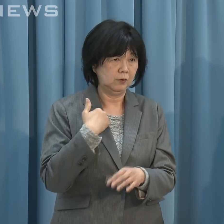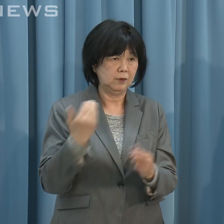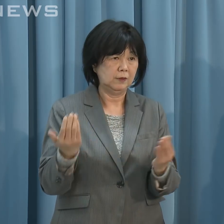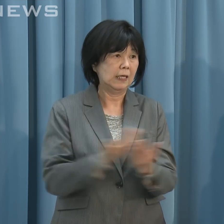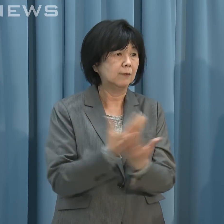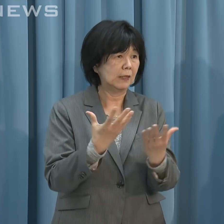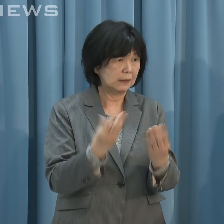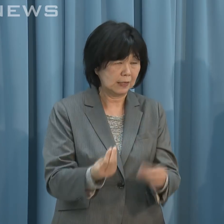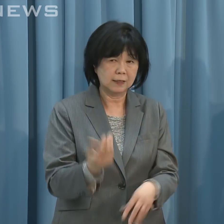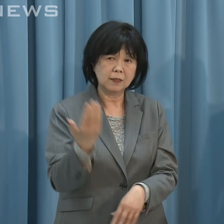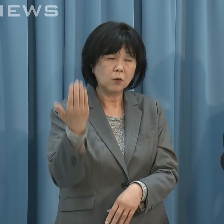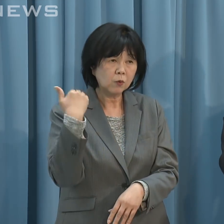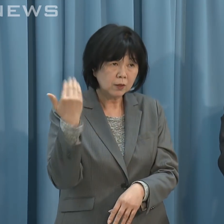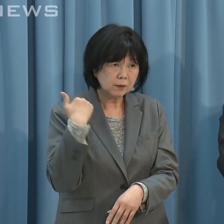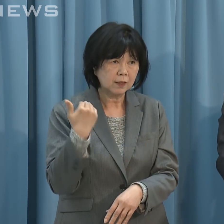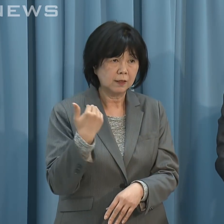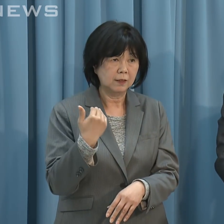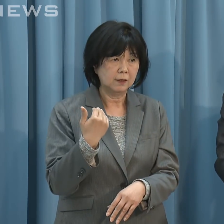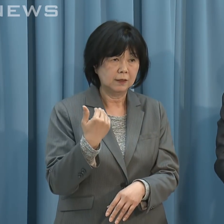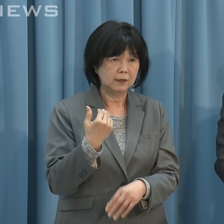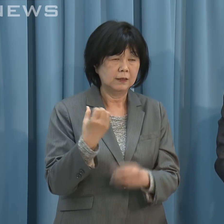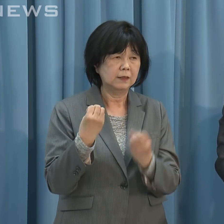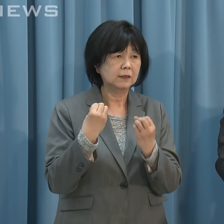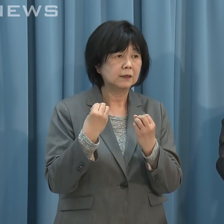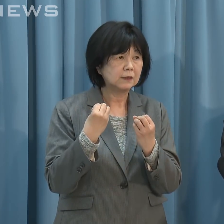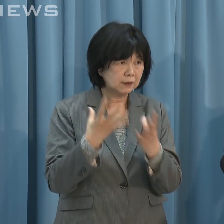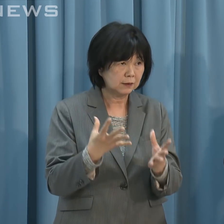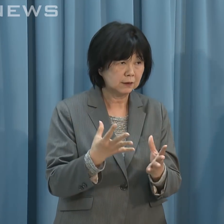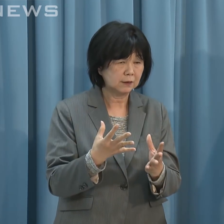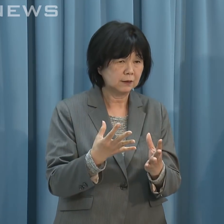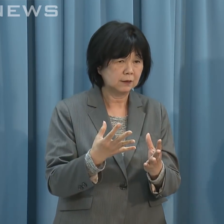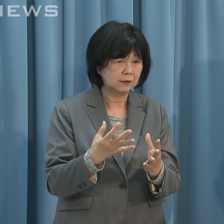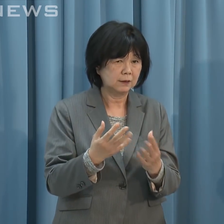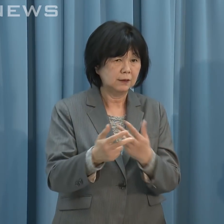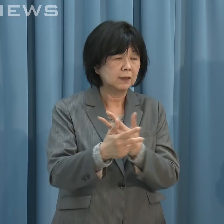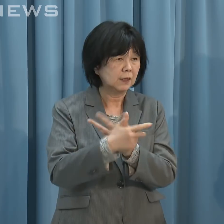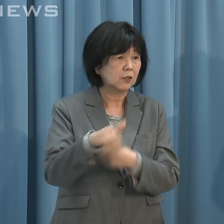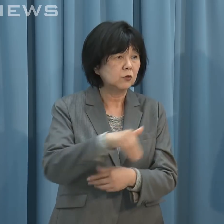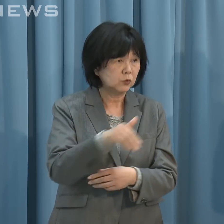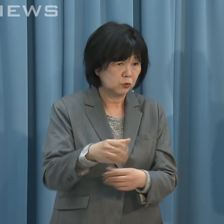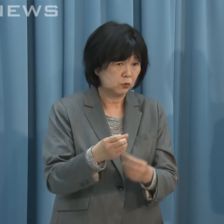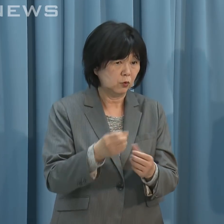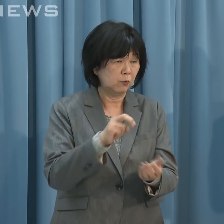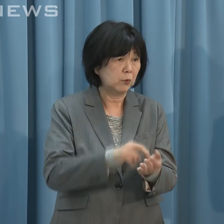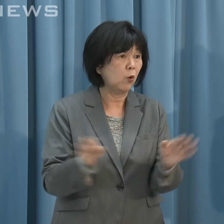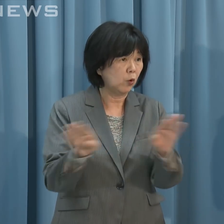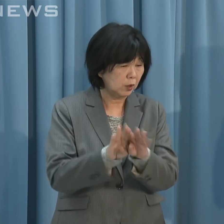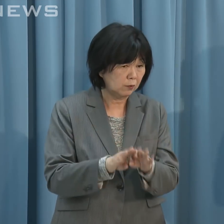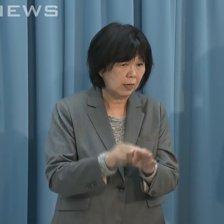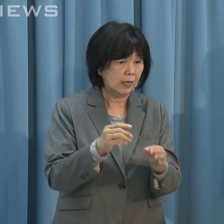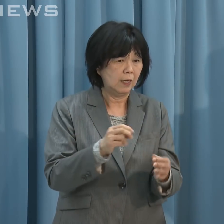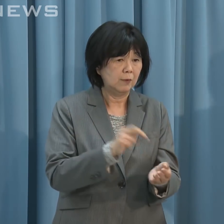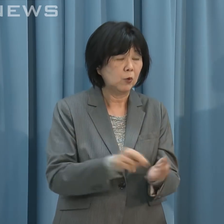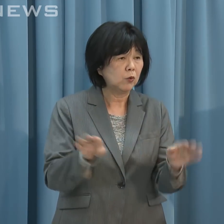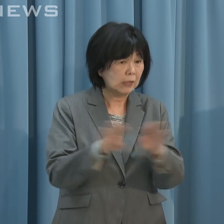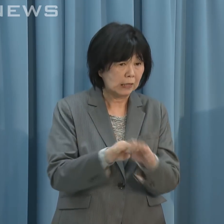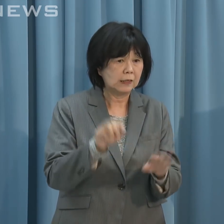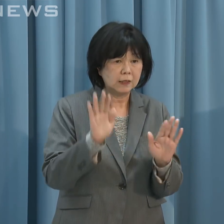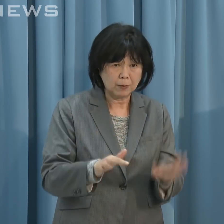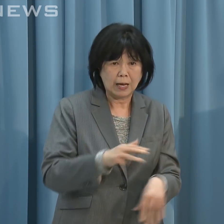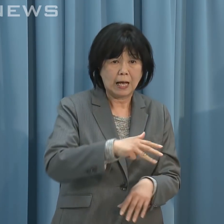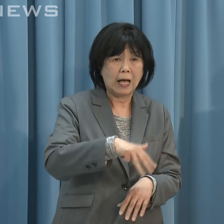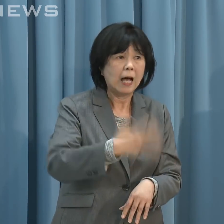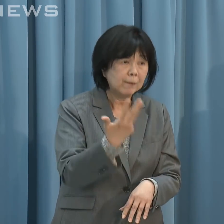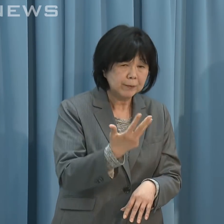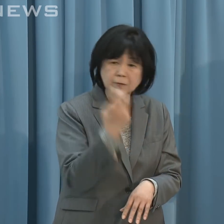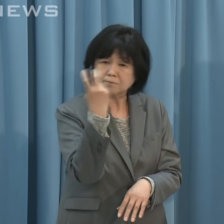般発生をいたしました新古文寺北九州の病院の院内感染の時800今検査をしているわけ